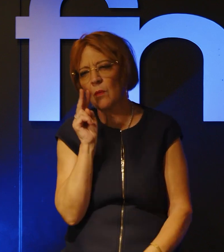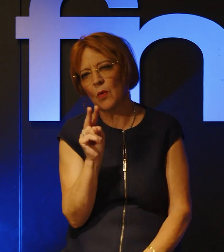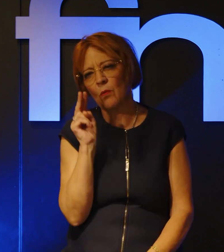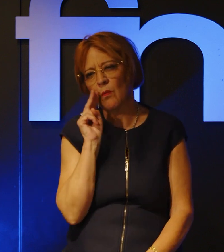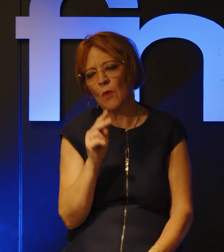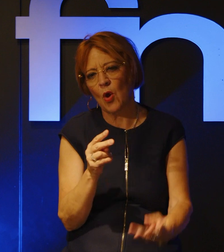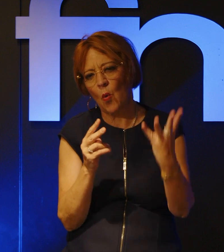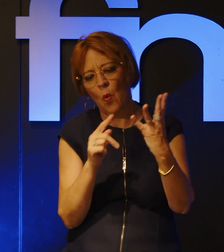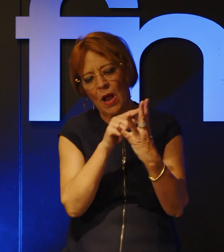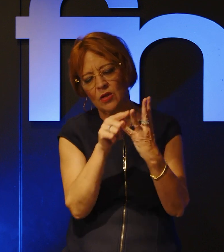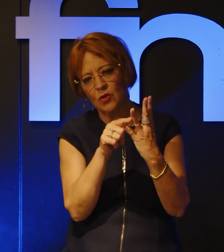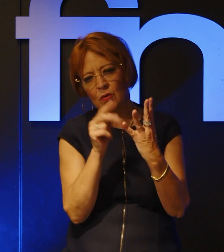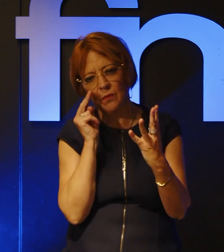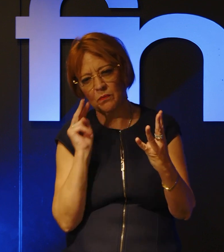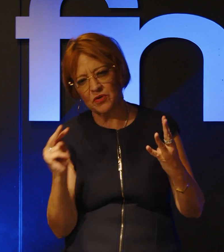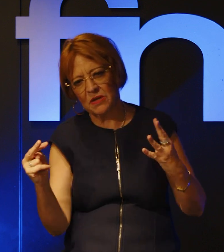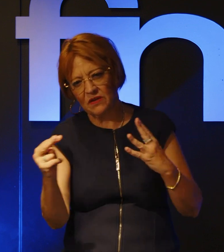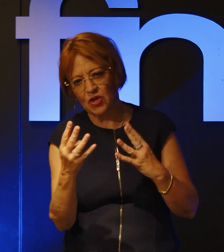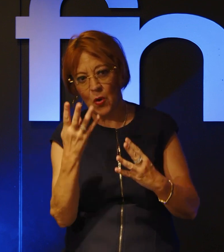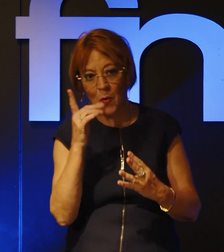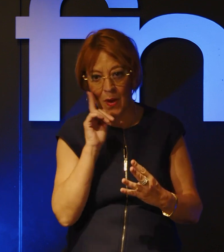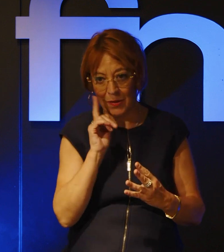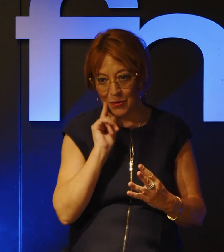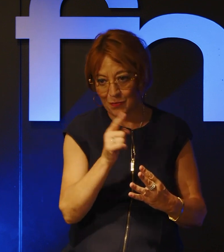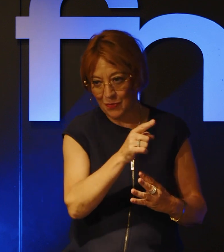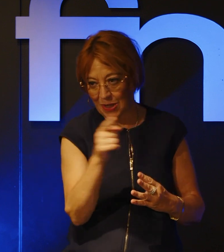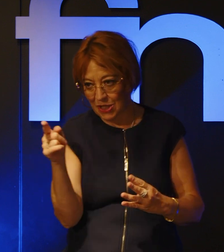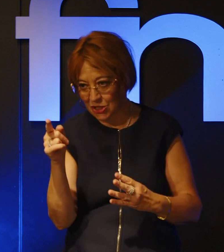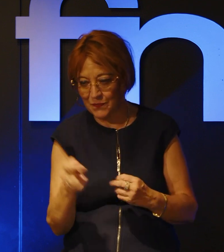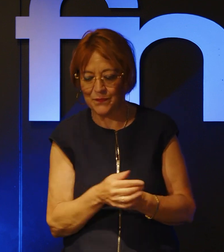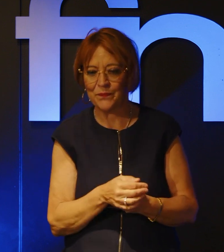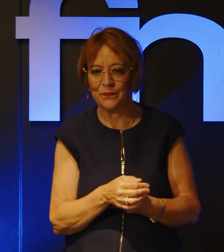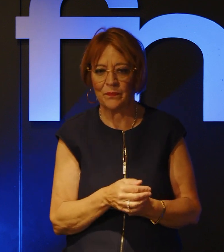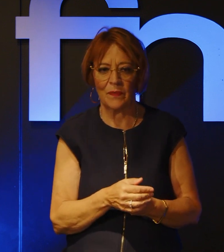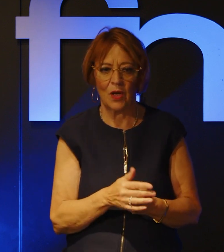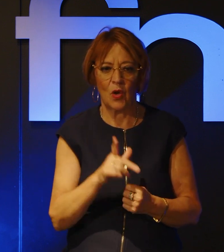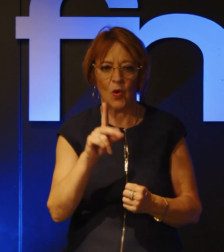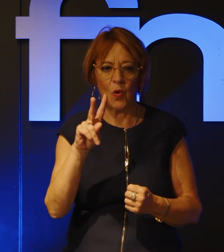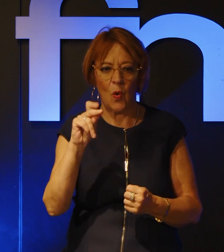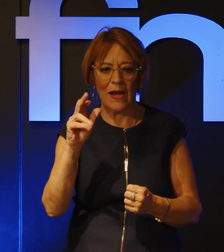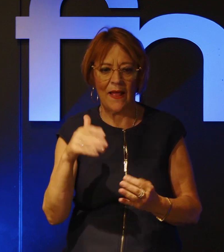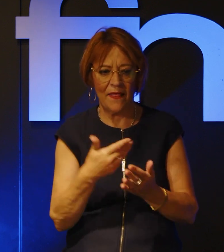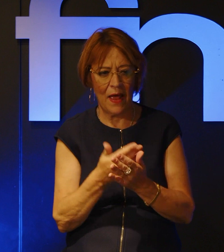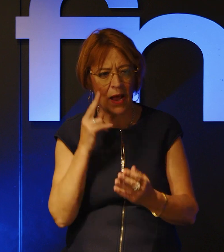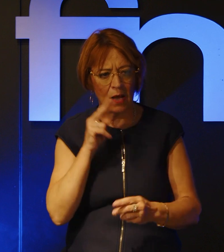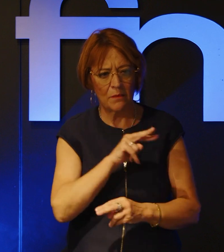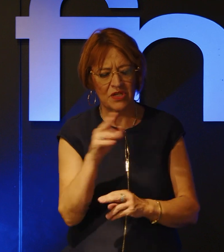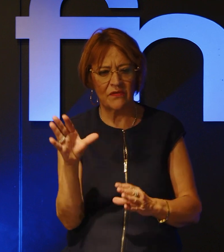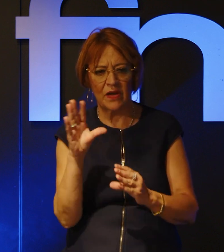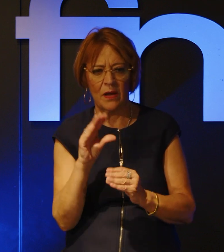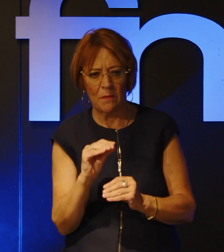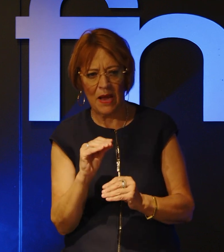quatro perspectivas e por isso estas quatro mulheres eh a Luana vai nos dar aqui uma perspectiva mais da